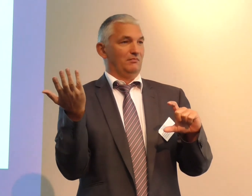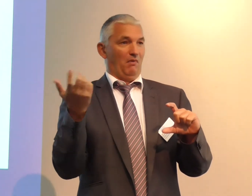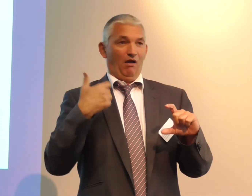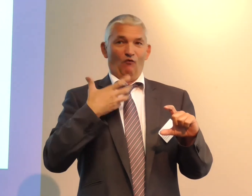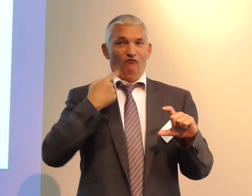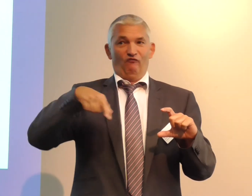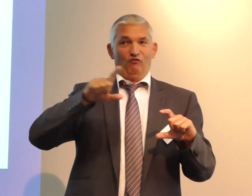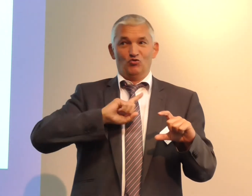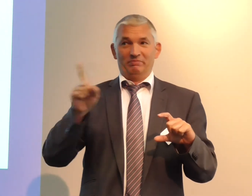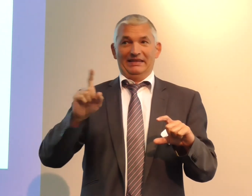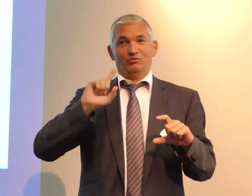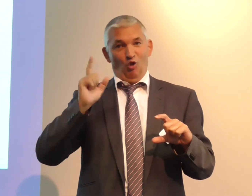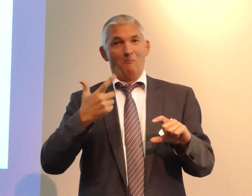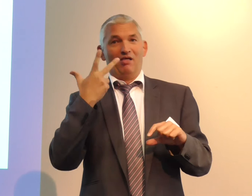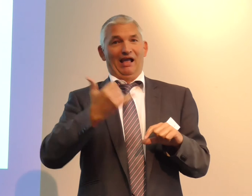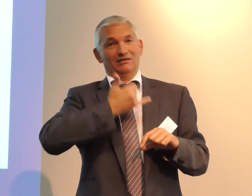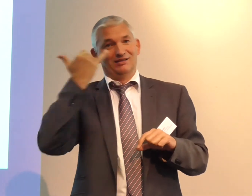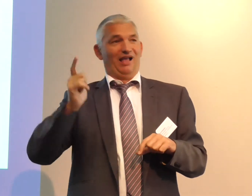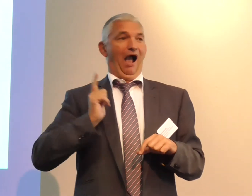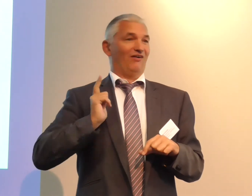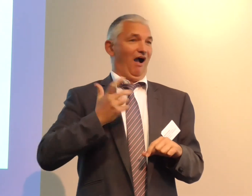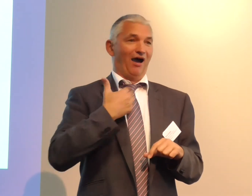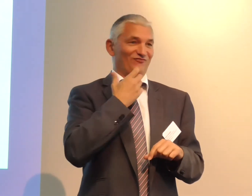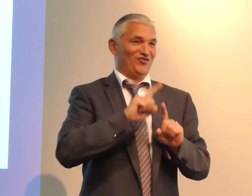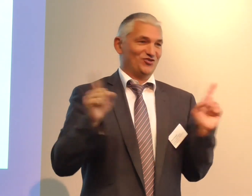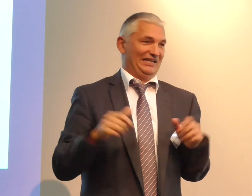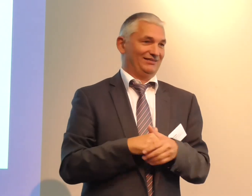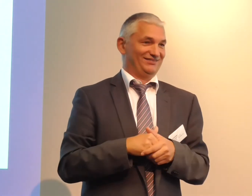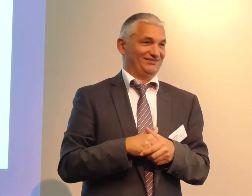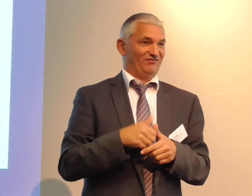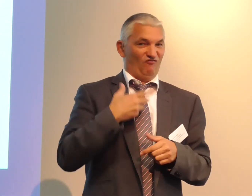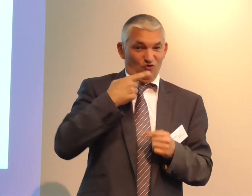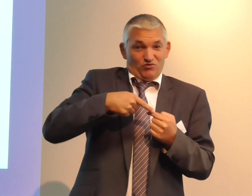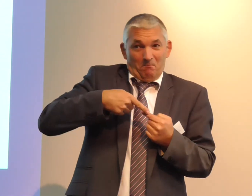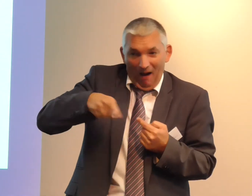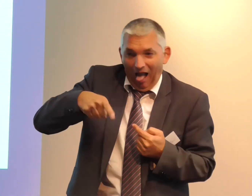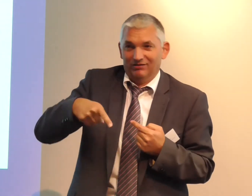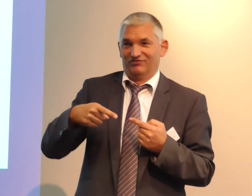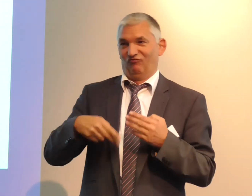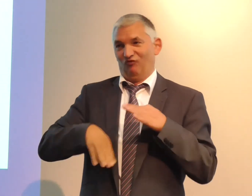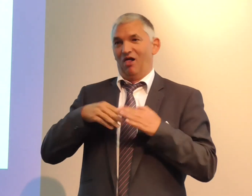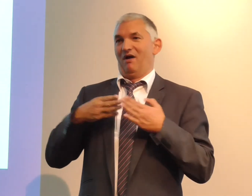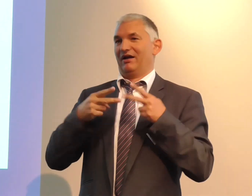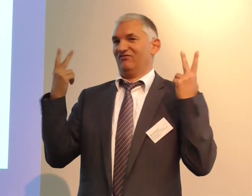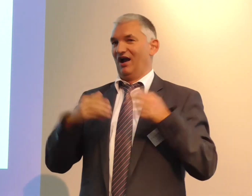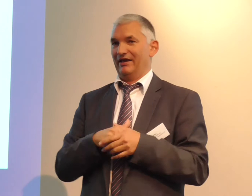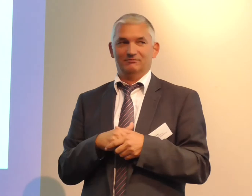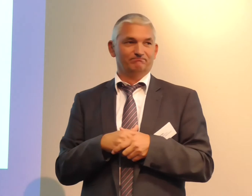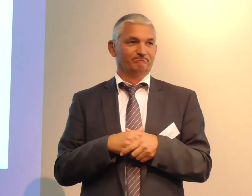oder auch erhöhen, da muss man eigentlich die finanziellen Mittel erhöhen. Und wir möchten jetzt nicht nochmal 30 Jahre warten, sondern wir möchten eigentlich, dass das bald passiert